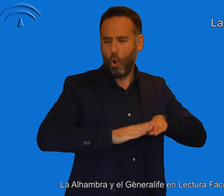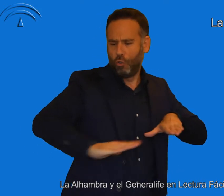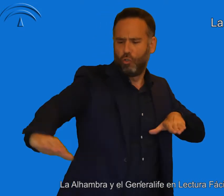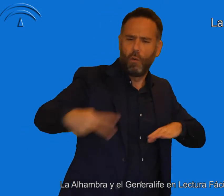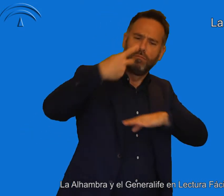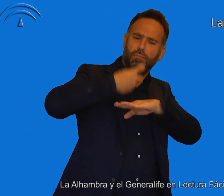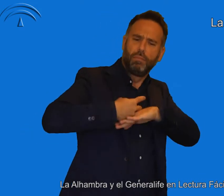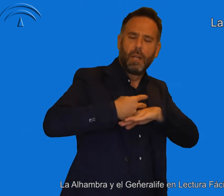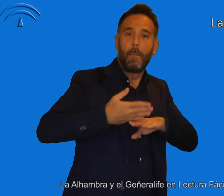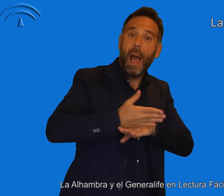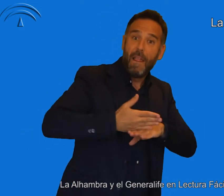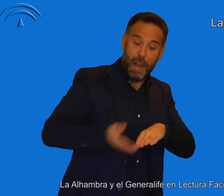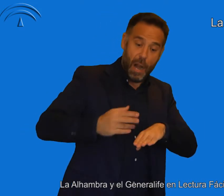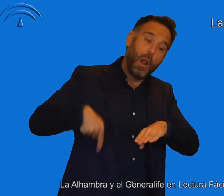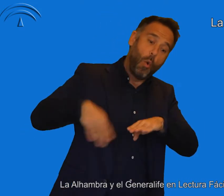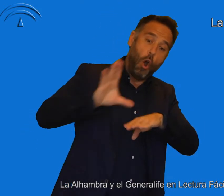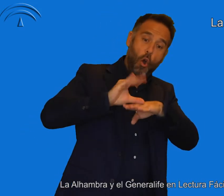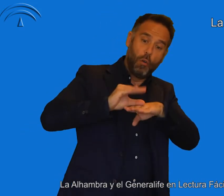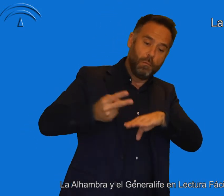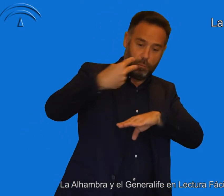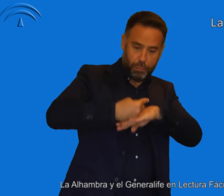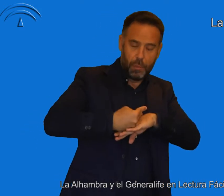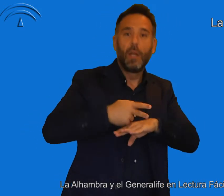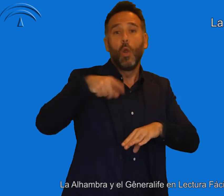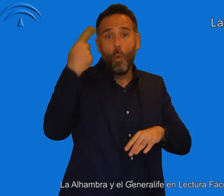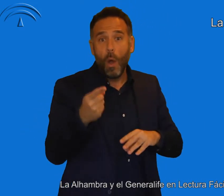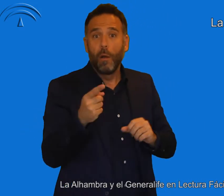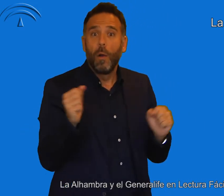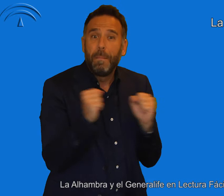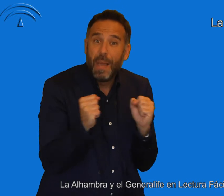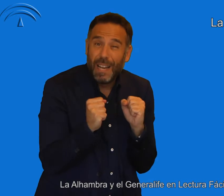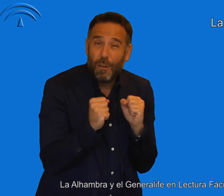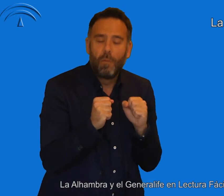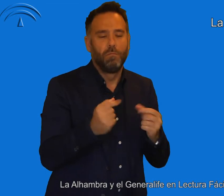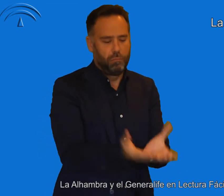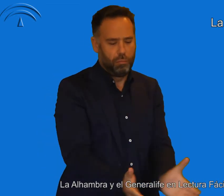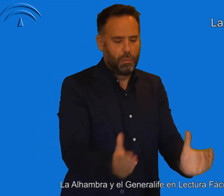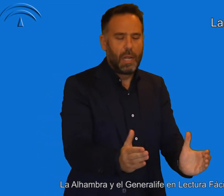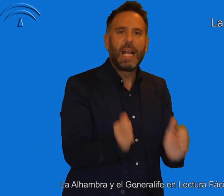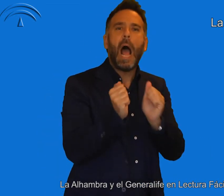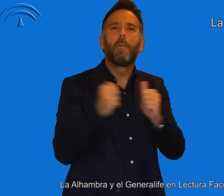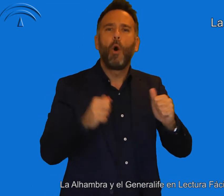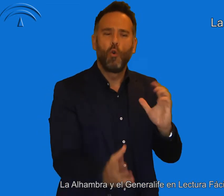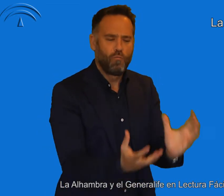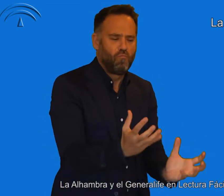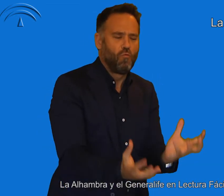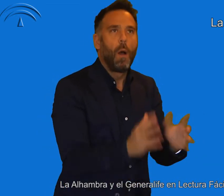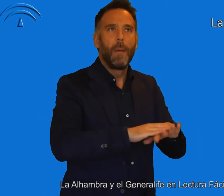usaban mesas bajas. Descansaban en colchones sobre tarimas de madera y en invierno usaban braseros de